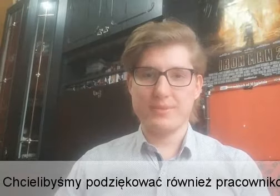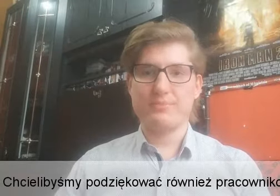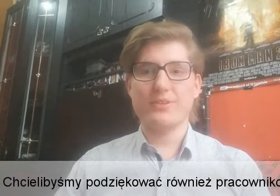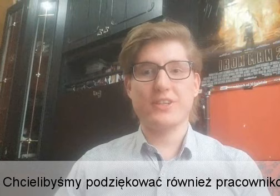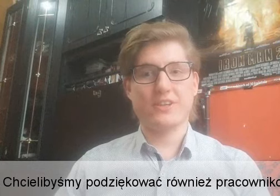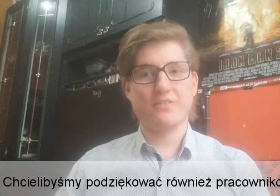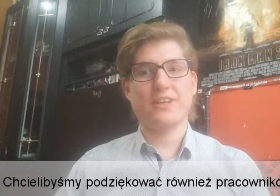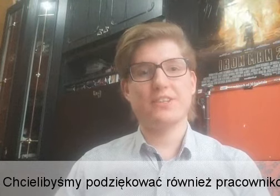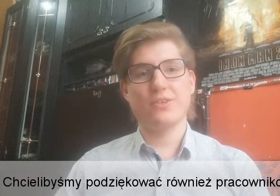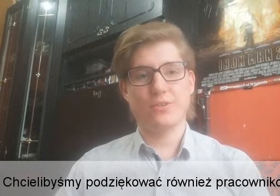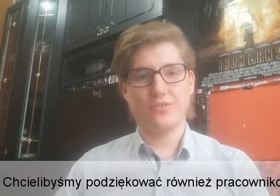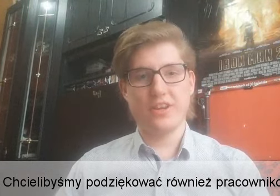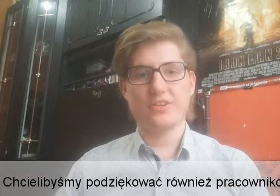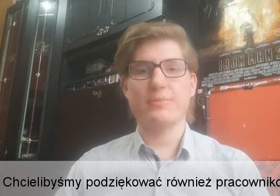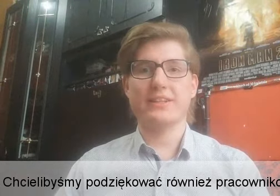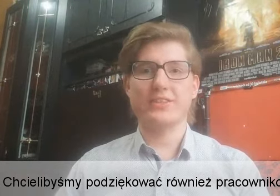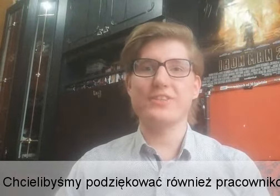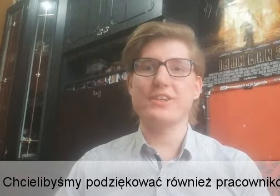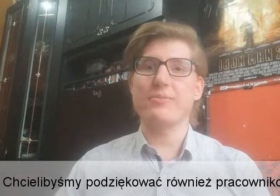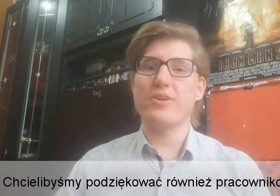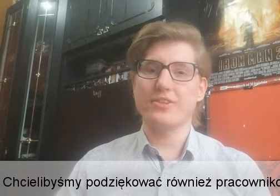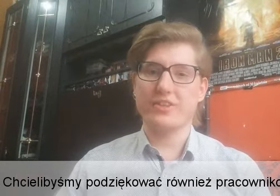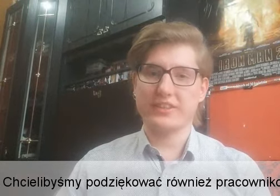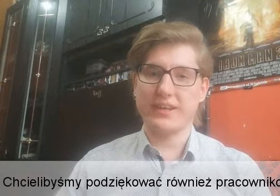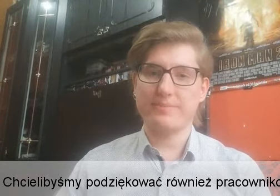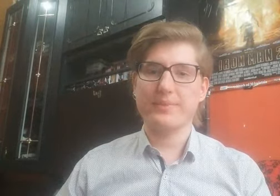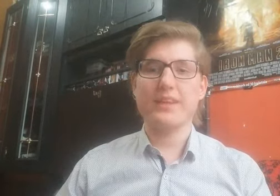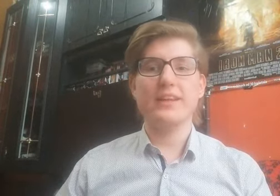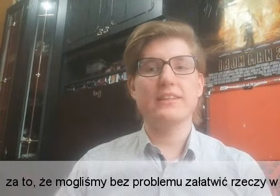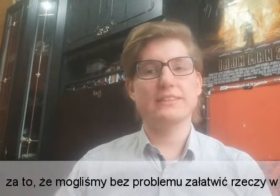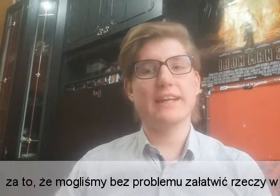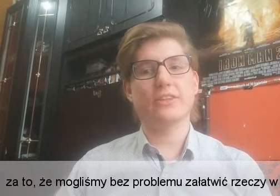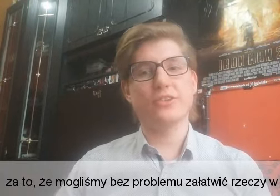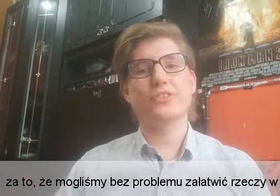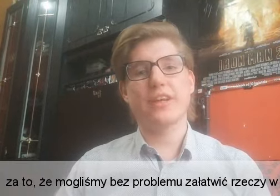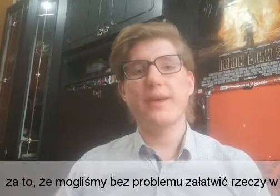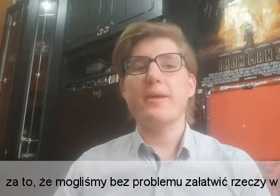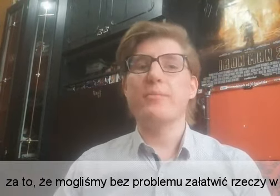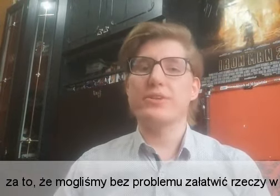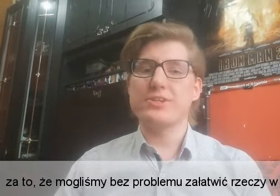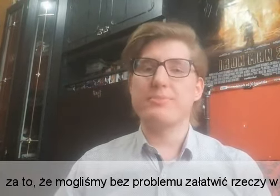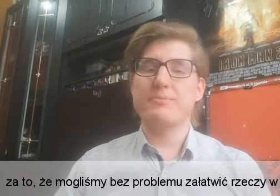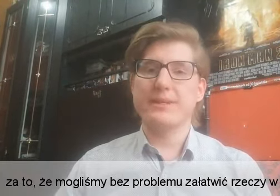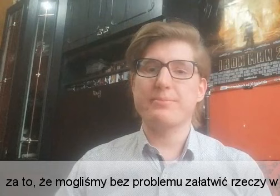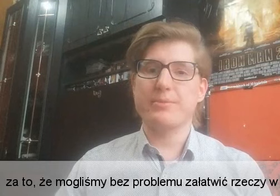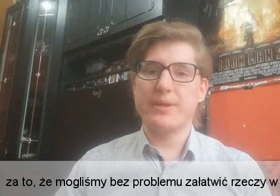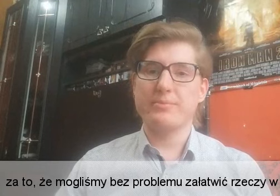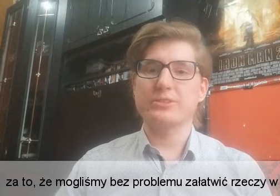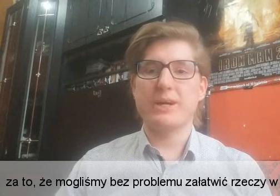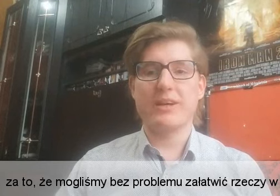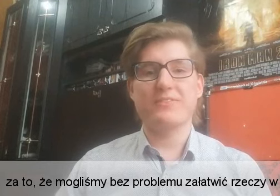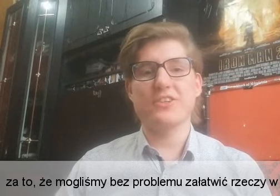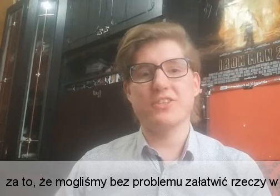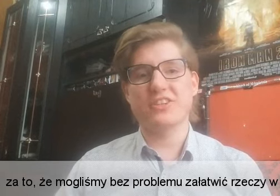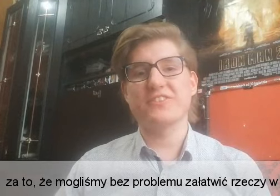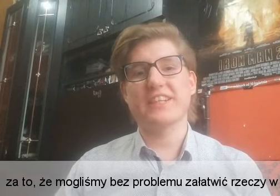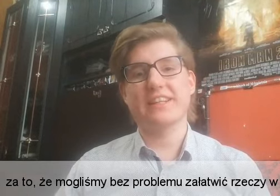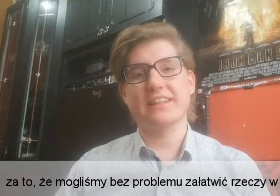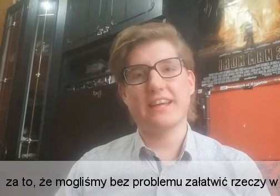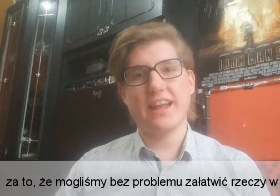Chcielibyśmy podziękować również pracownikom ośrodka za to, że mogliśmy bez problemu załatwić rzeczy w